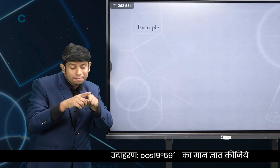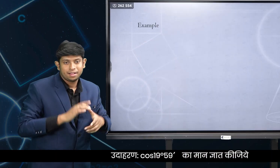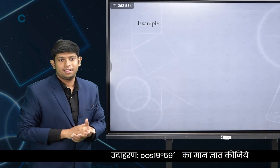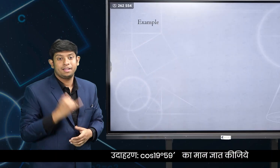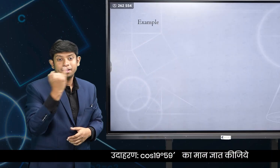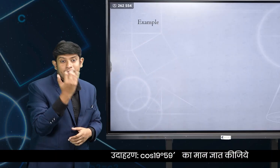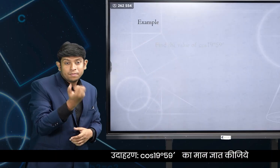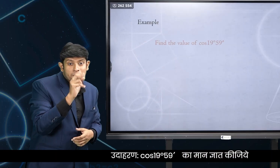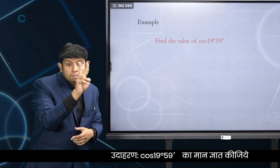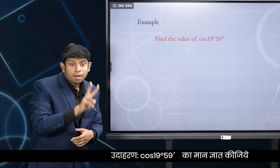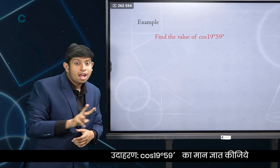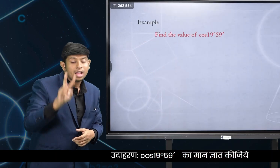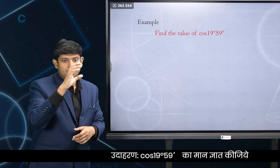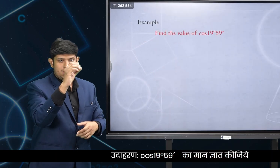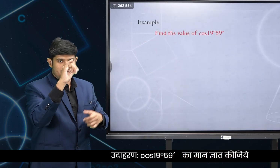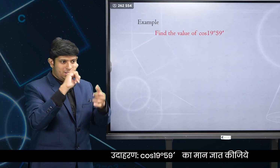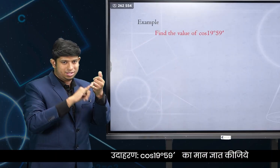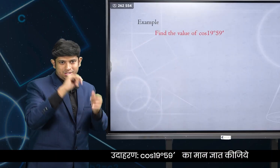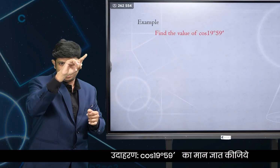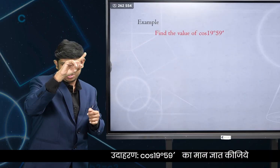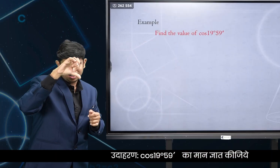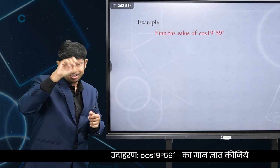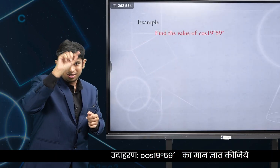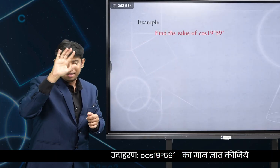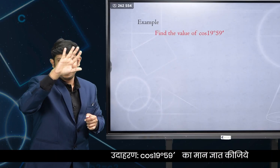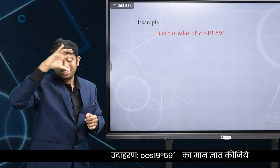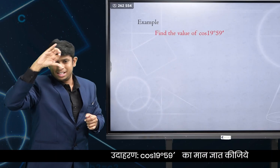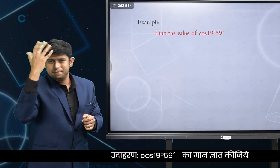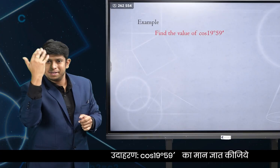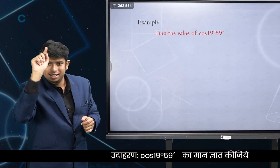उदाहरण cos 19 डिग्री 59 मिनट का मान ज्ञात कीजिए।